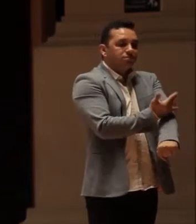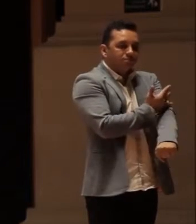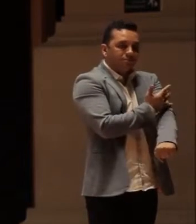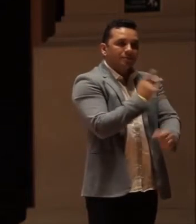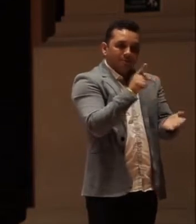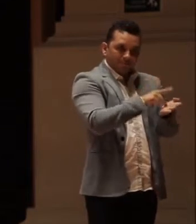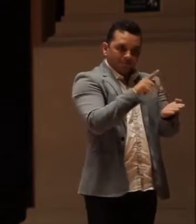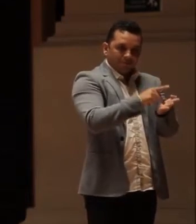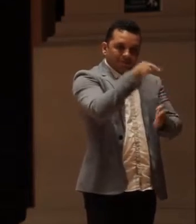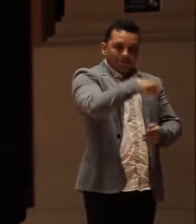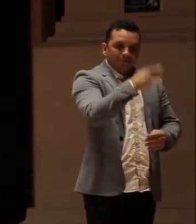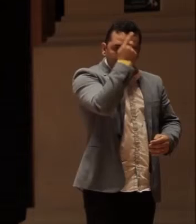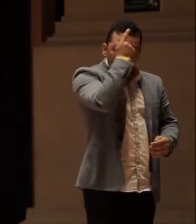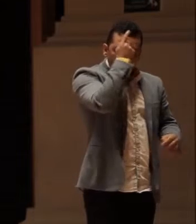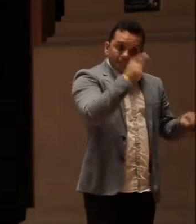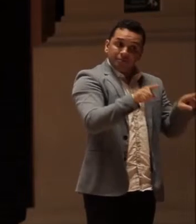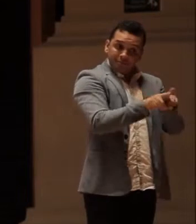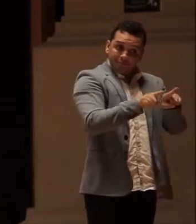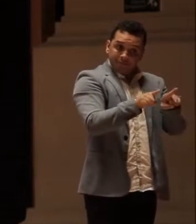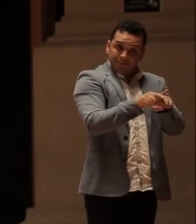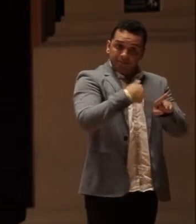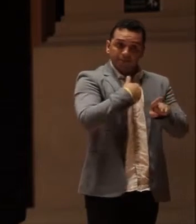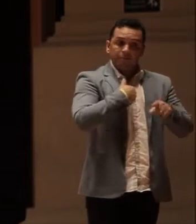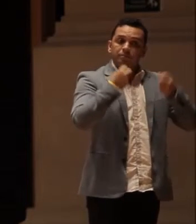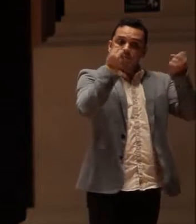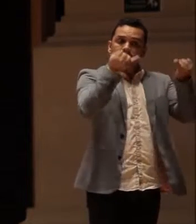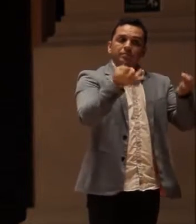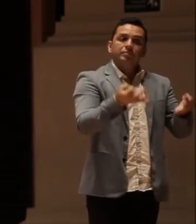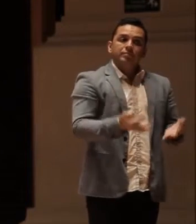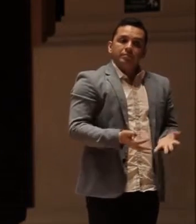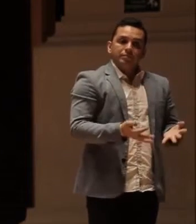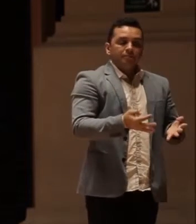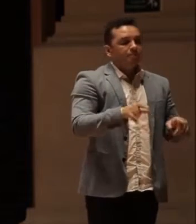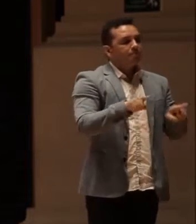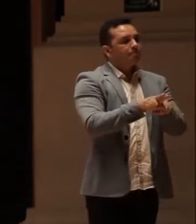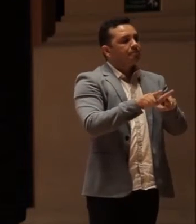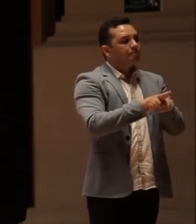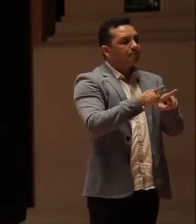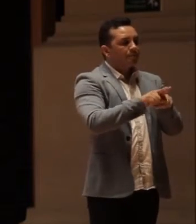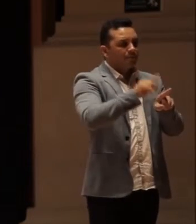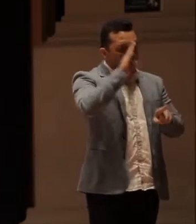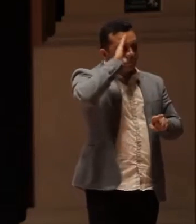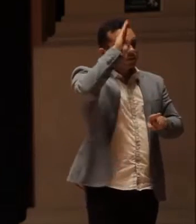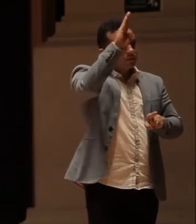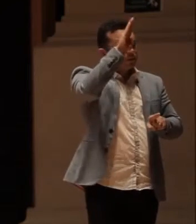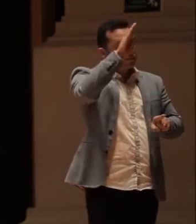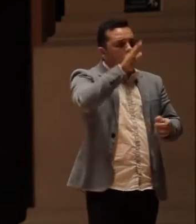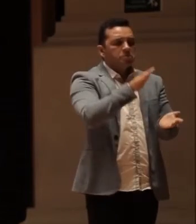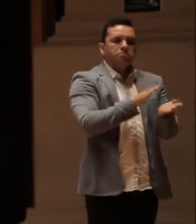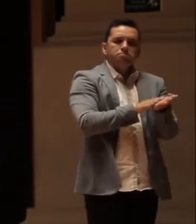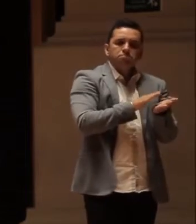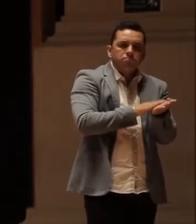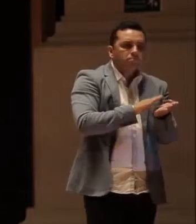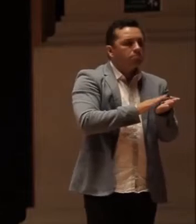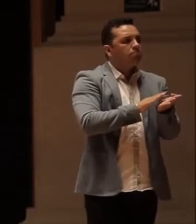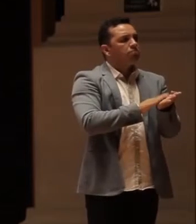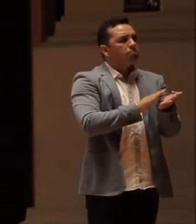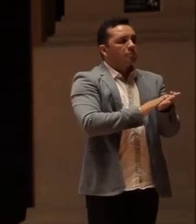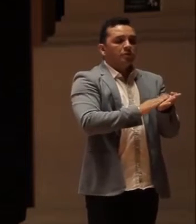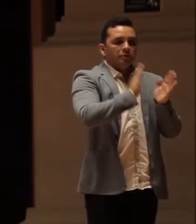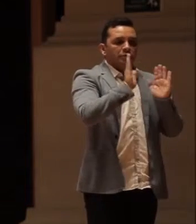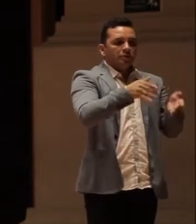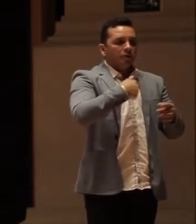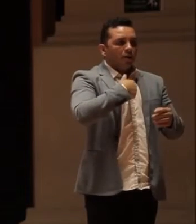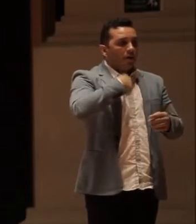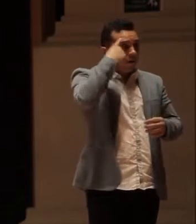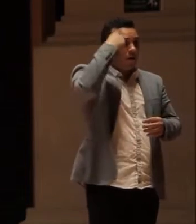Bom, eu gostaria de falar e principalmente parabenizar essa iniciativa da